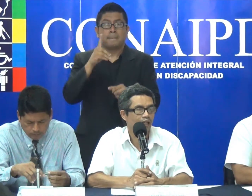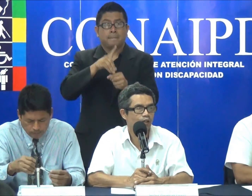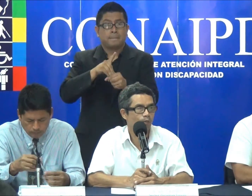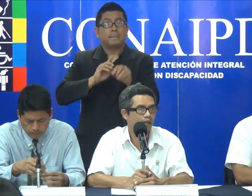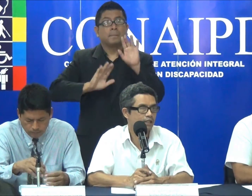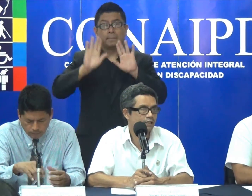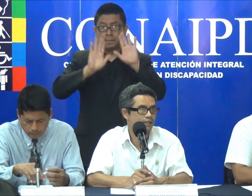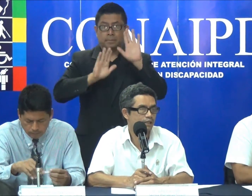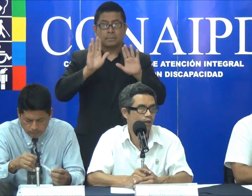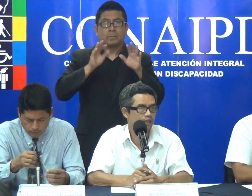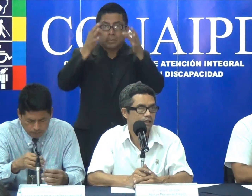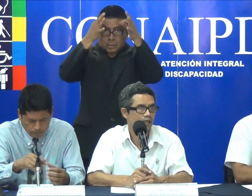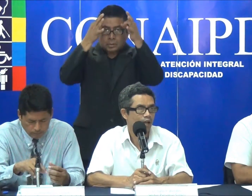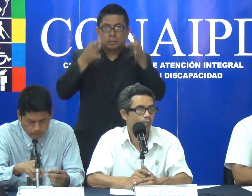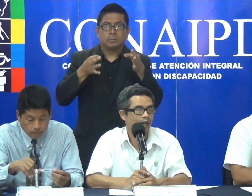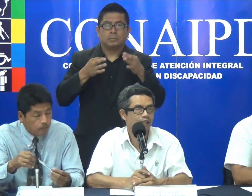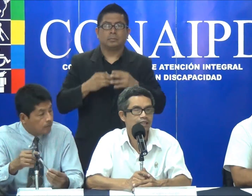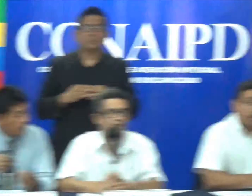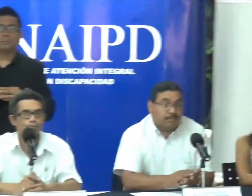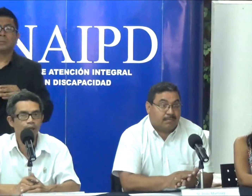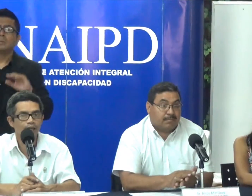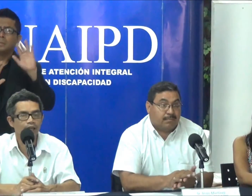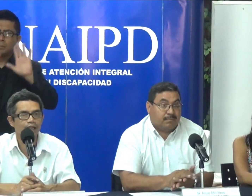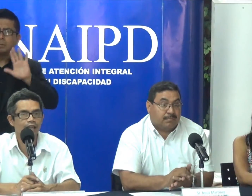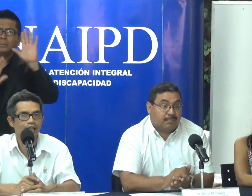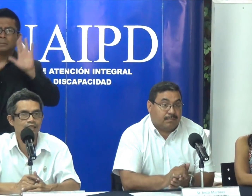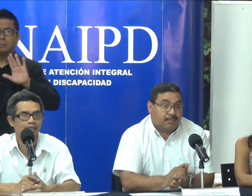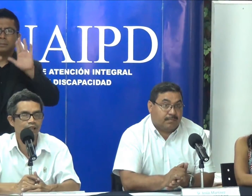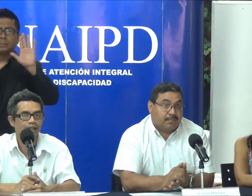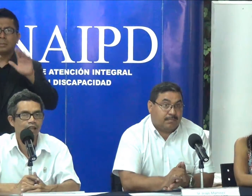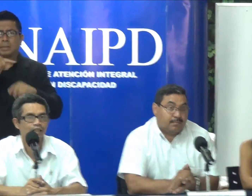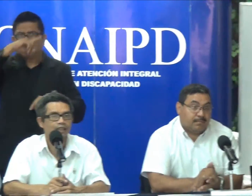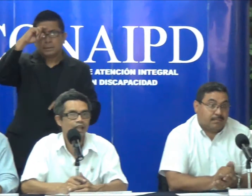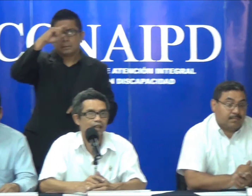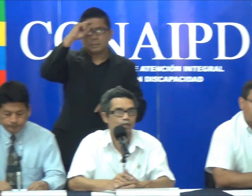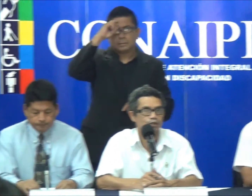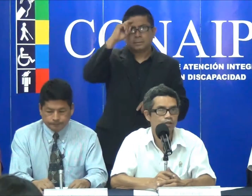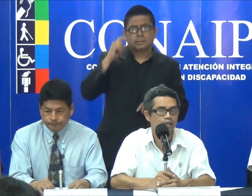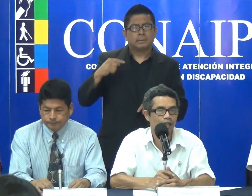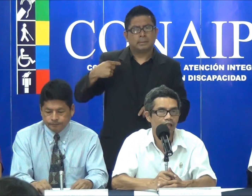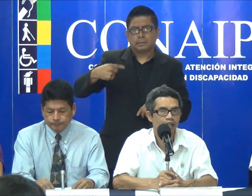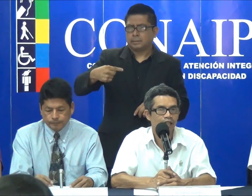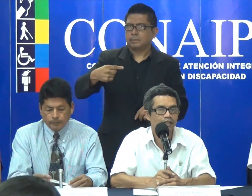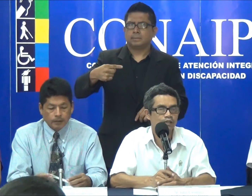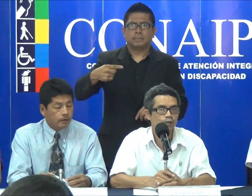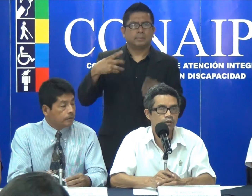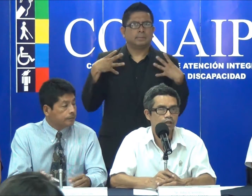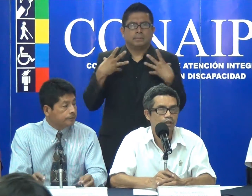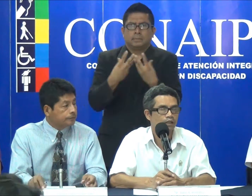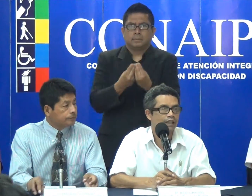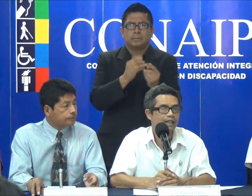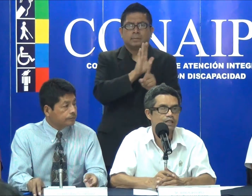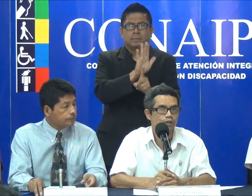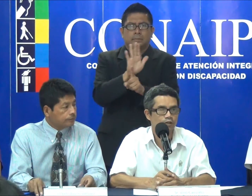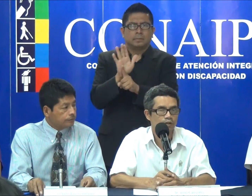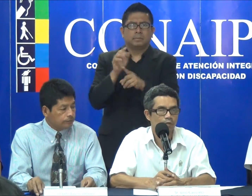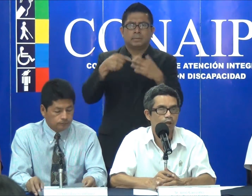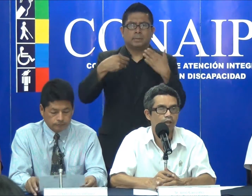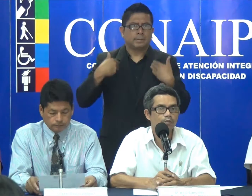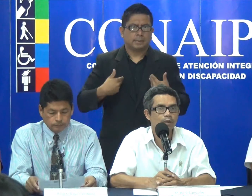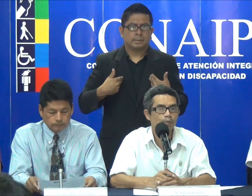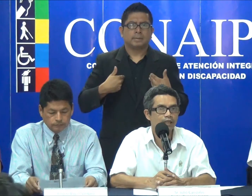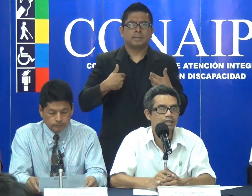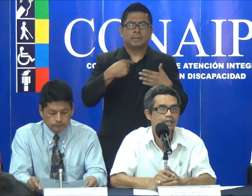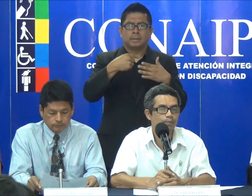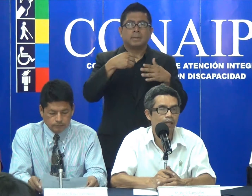participe en toma de decisiones, participe en el quehacer diario social de sus derechos,